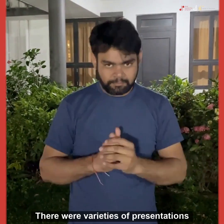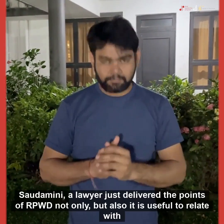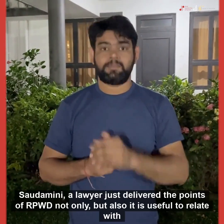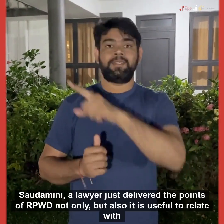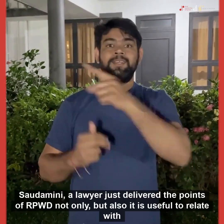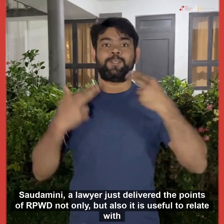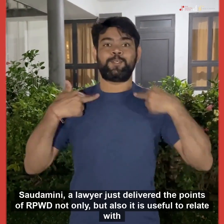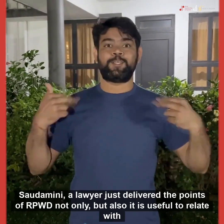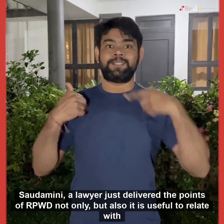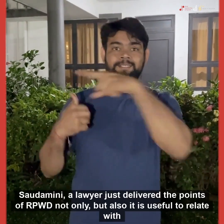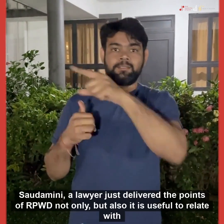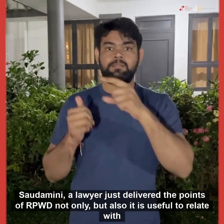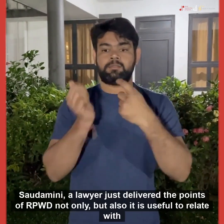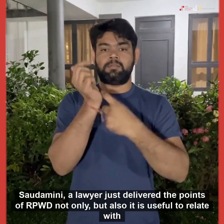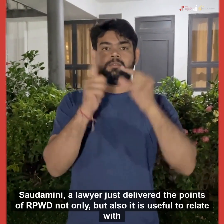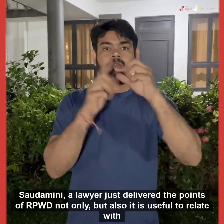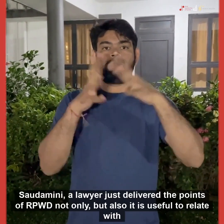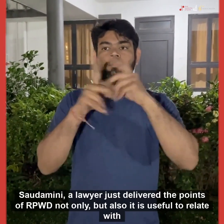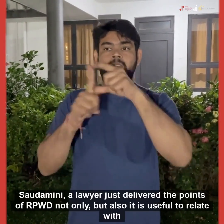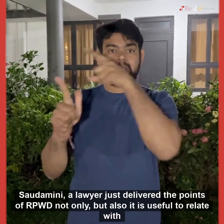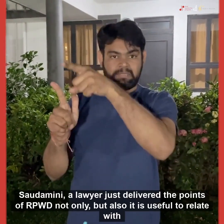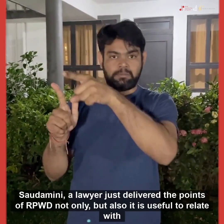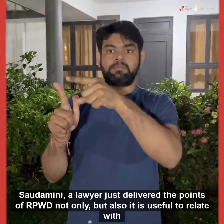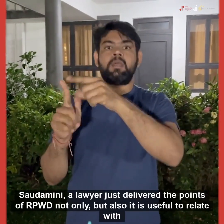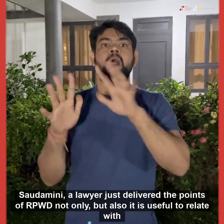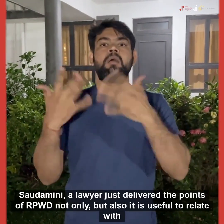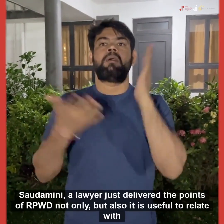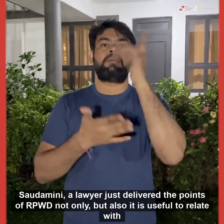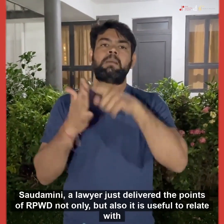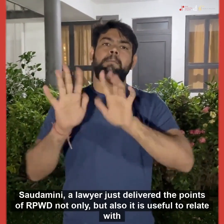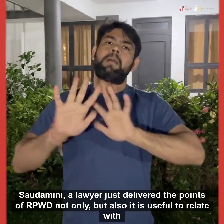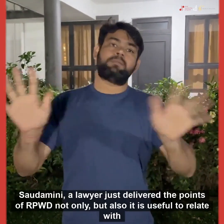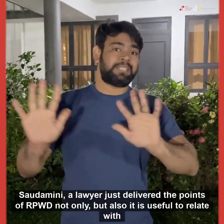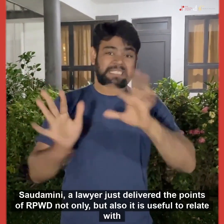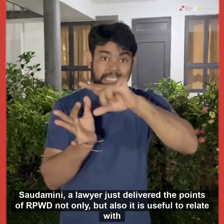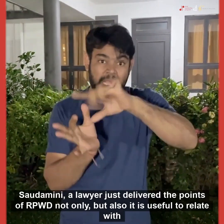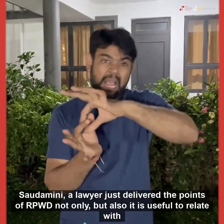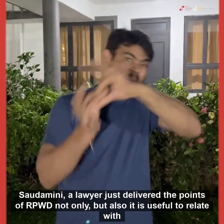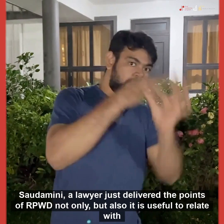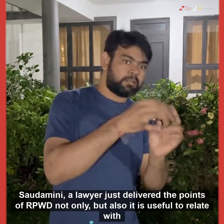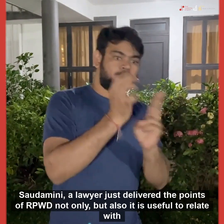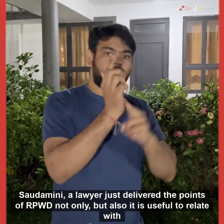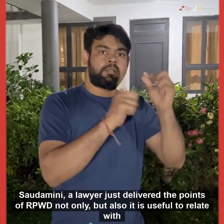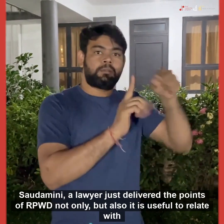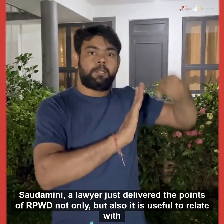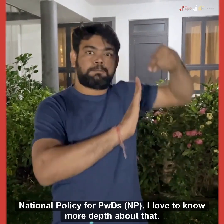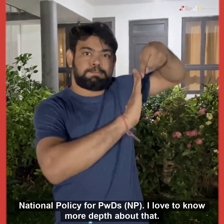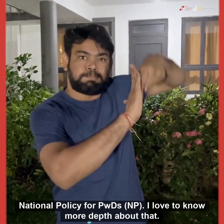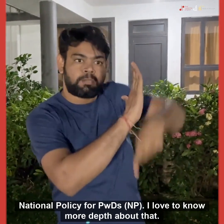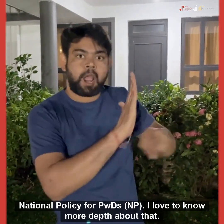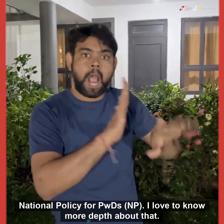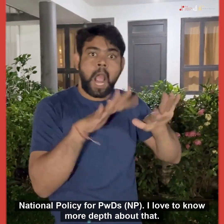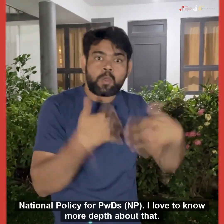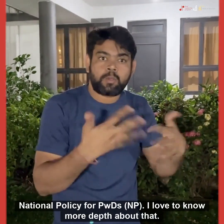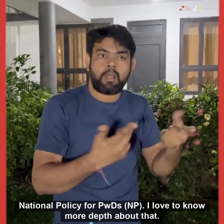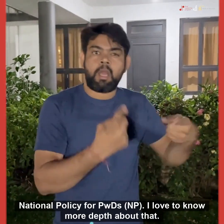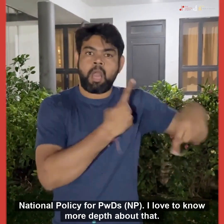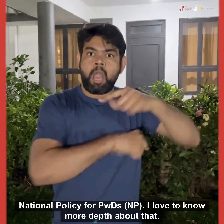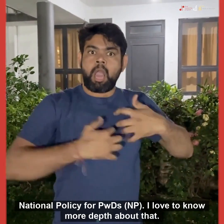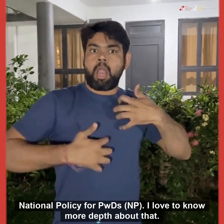अच्छा रहा और मुझे बहुत कुछ सीखने को मिला। सुदामनी जो कि एक वकील है, उन्होंने RPWD एक्ट के बारे में बताया कि कैसे एक नेशनल